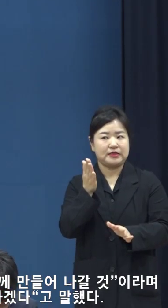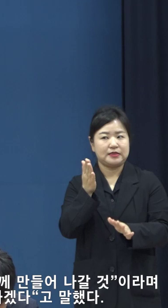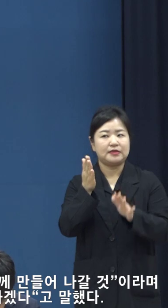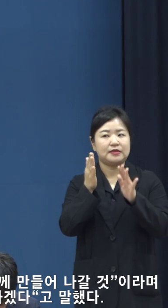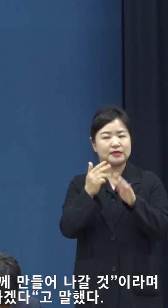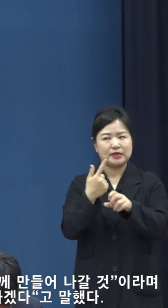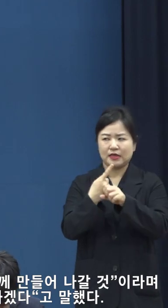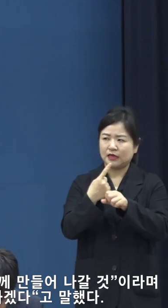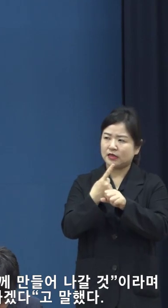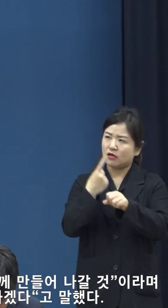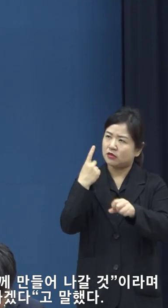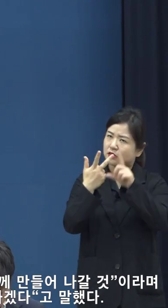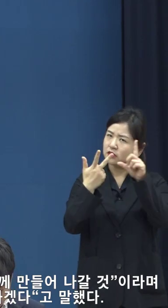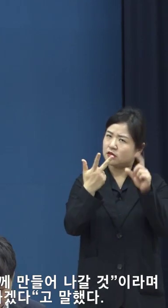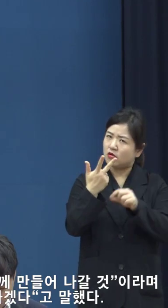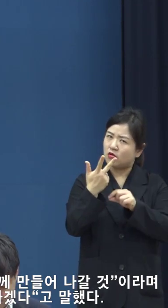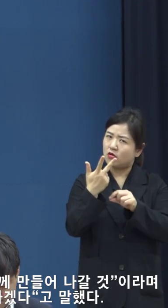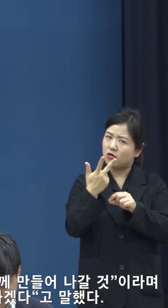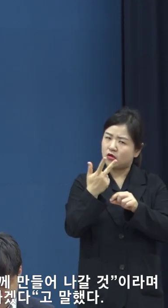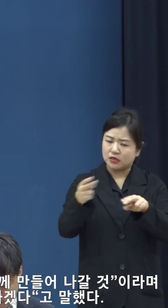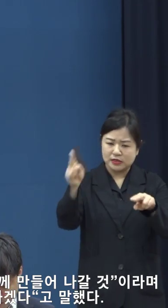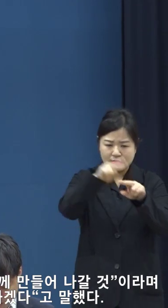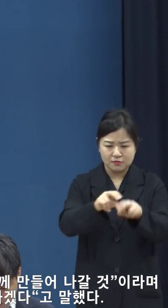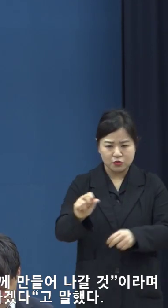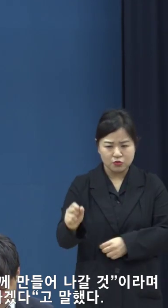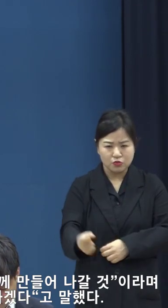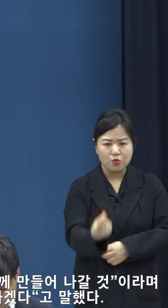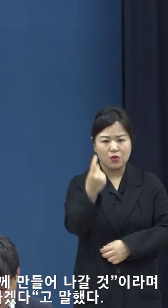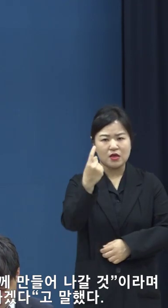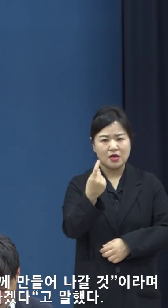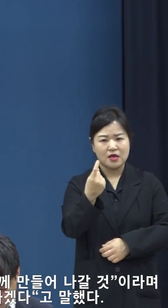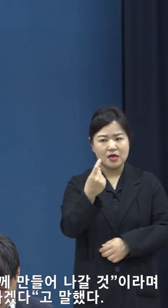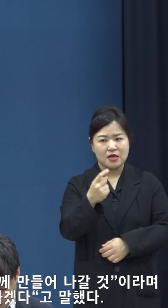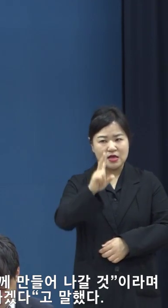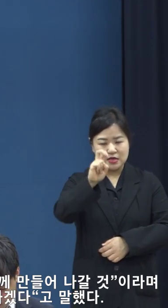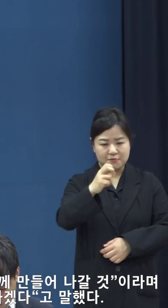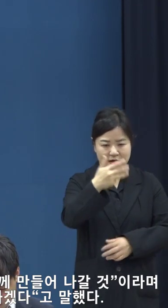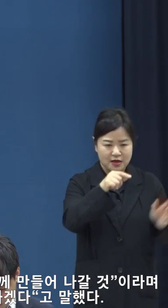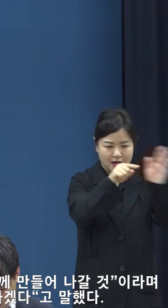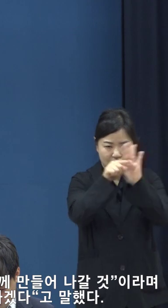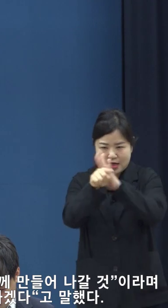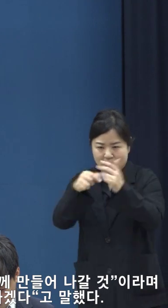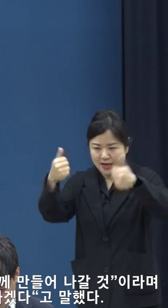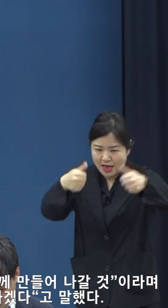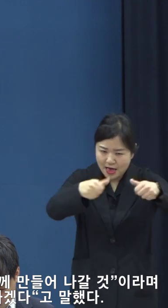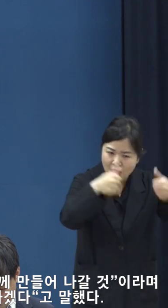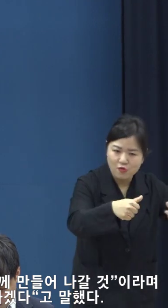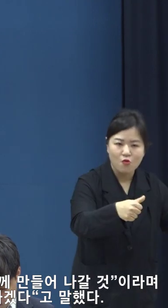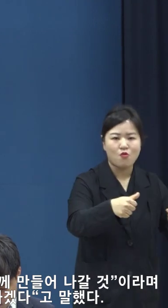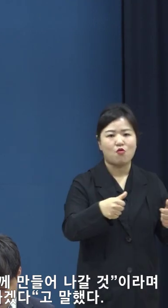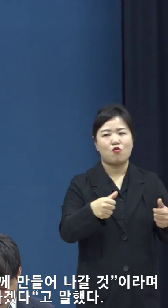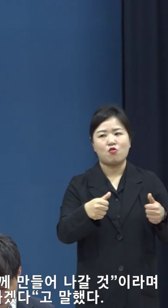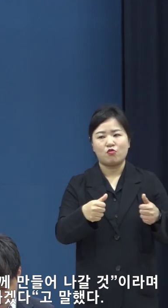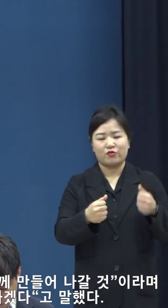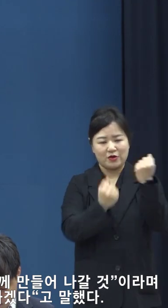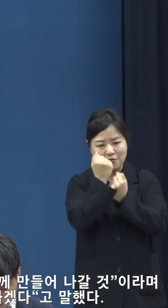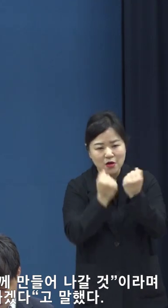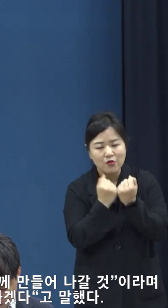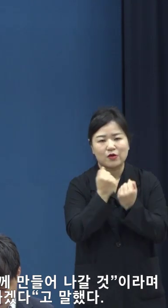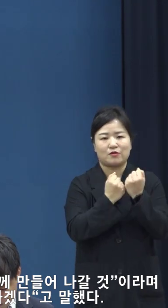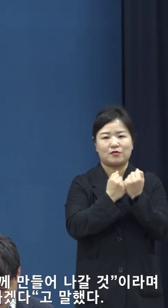작년 7월이죠. 7월 취임과 동시에 주민들 28개 읍면동 찾아가서 인사도 드리고 또 권역별 주요사항 설명회도